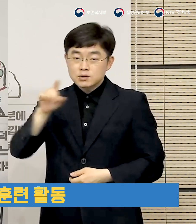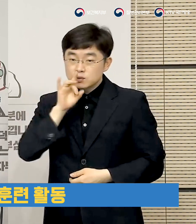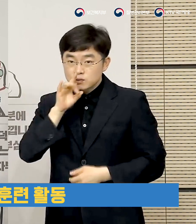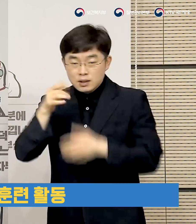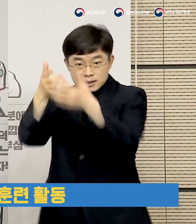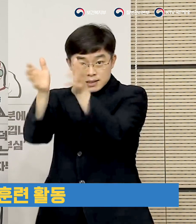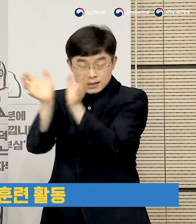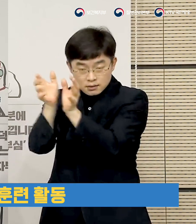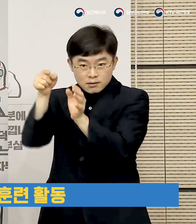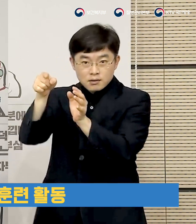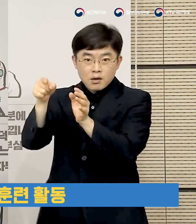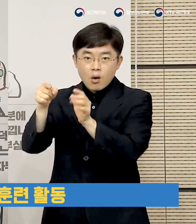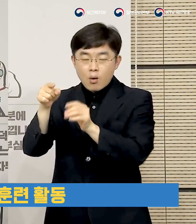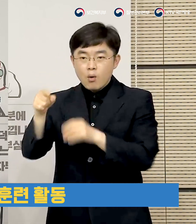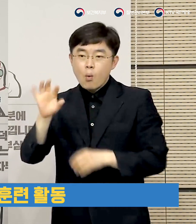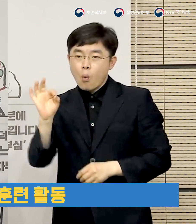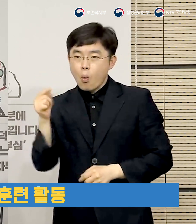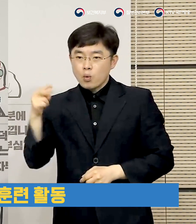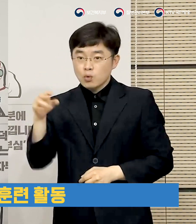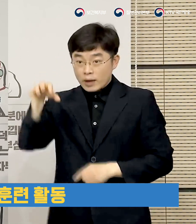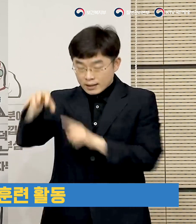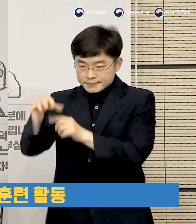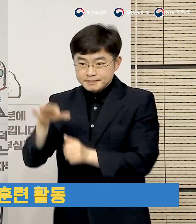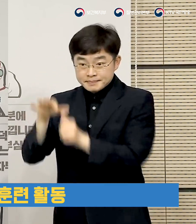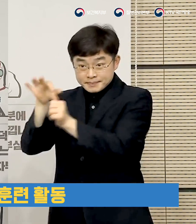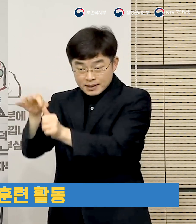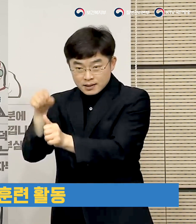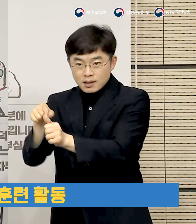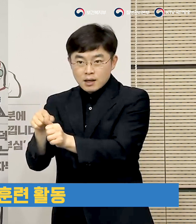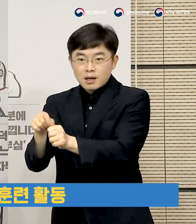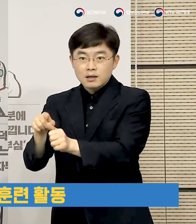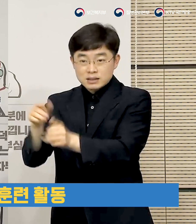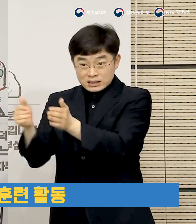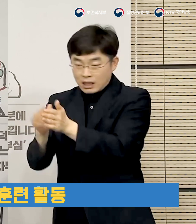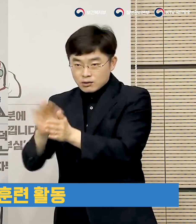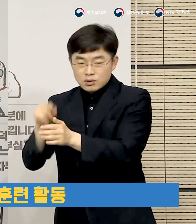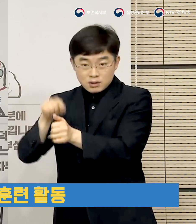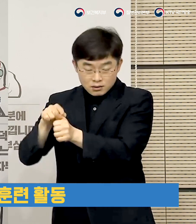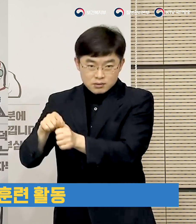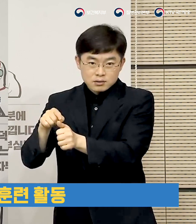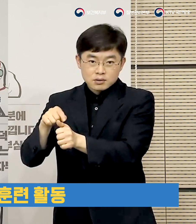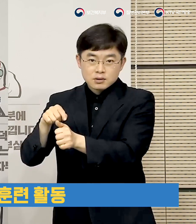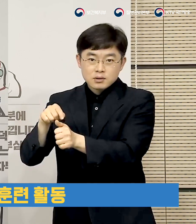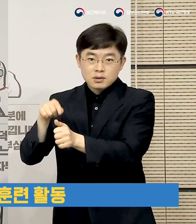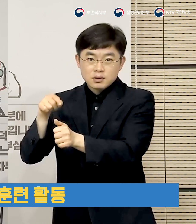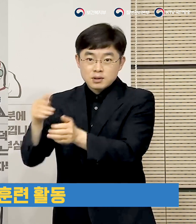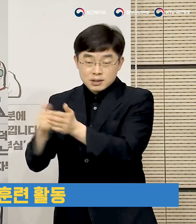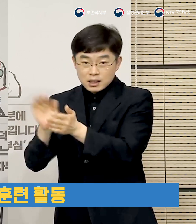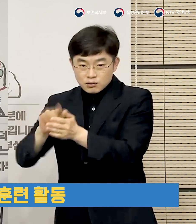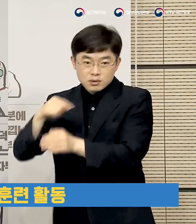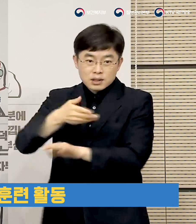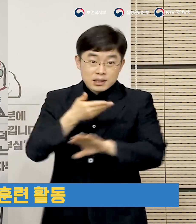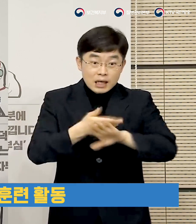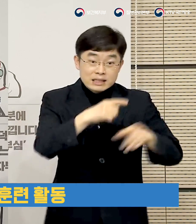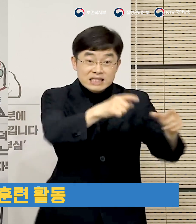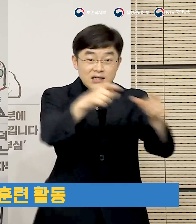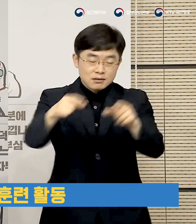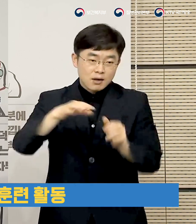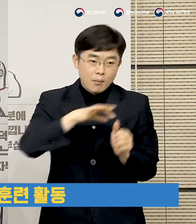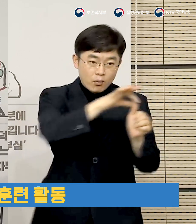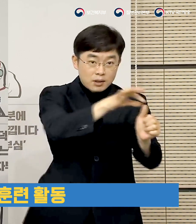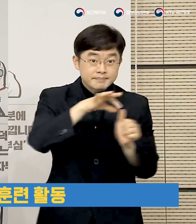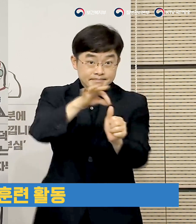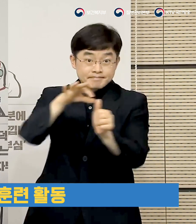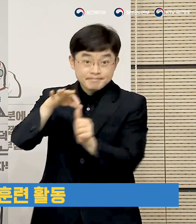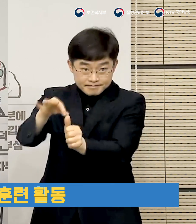질병관리청의 본부인 오송에 있는 것이 아니라 권역별로 센터에 배치가 되어서